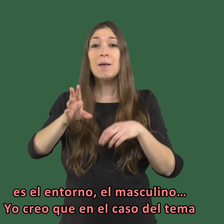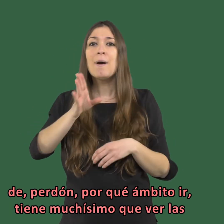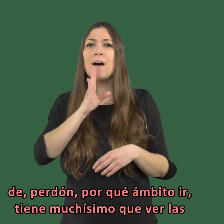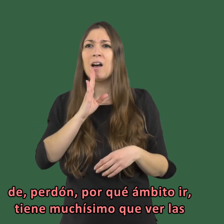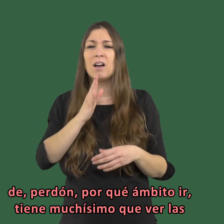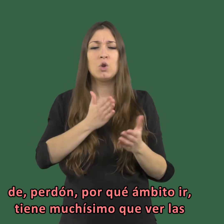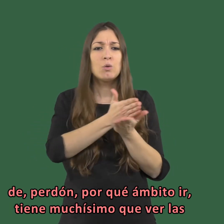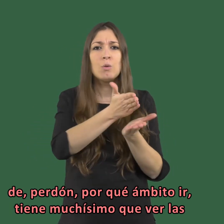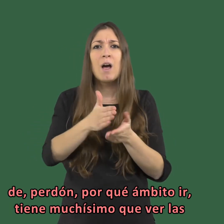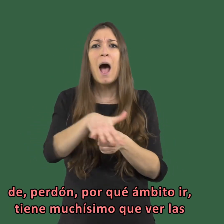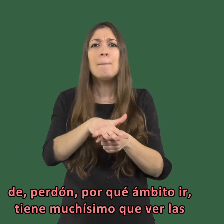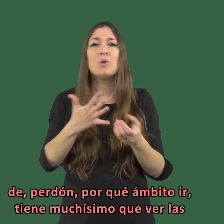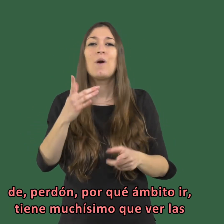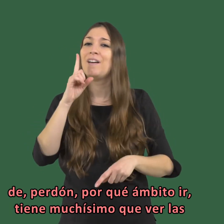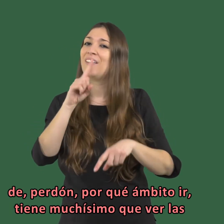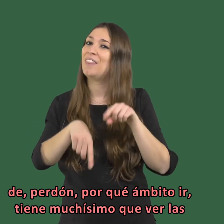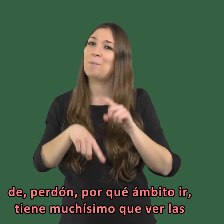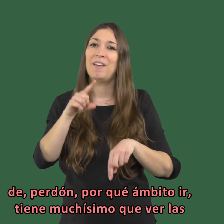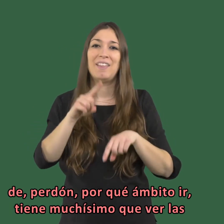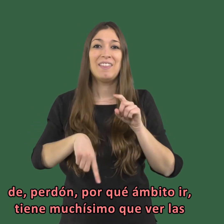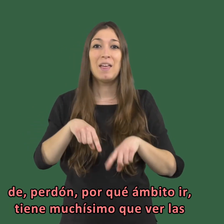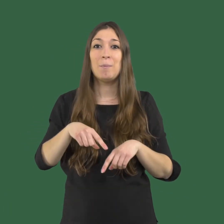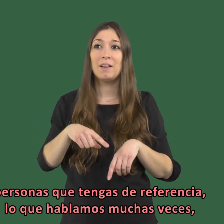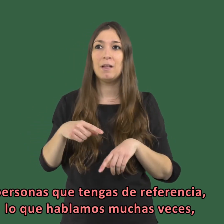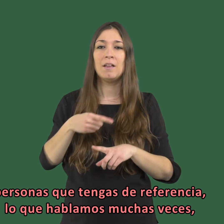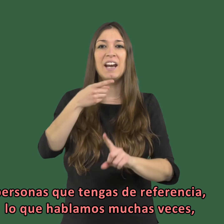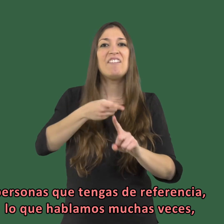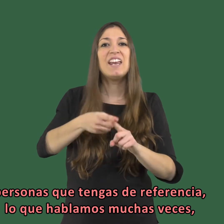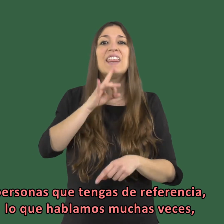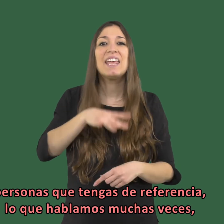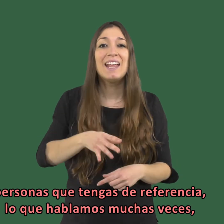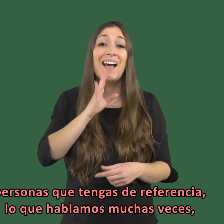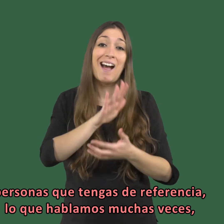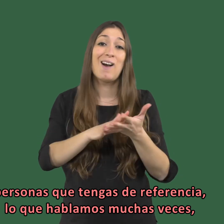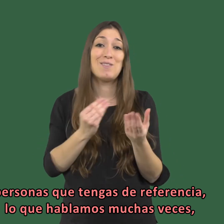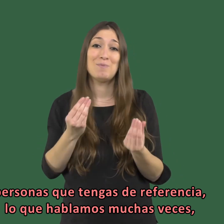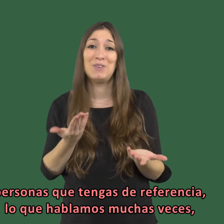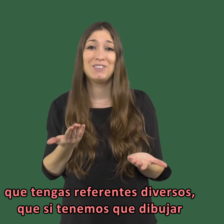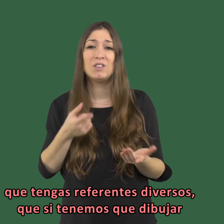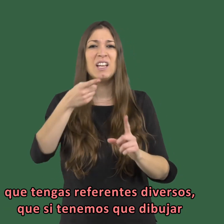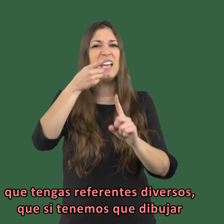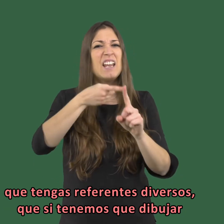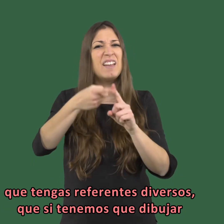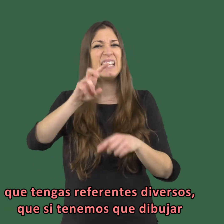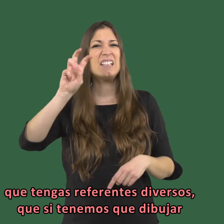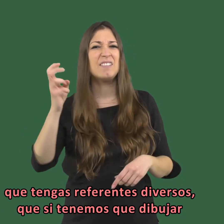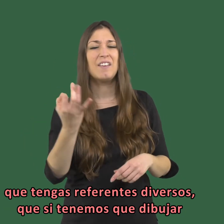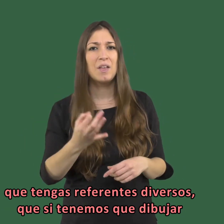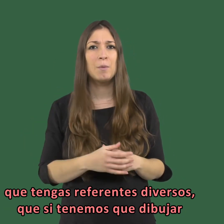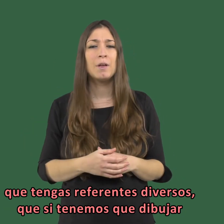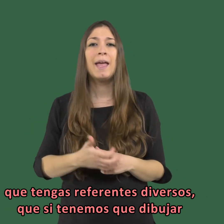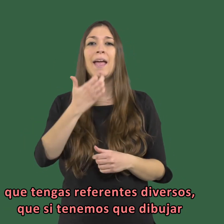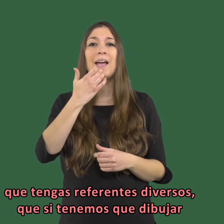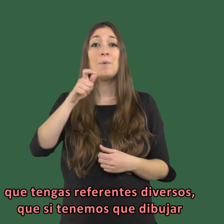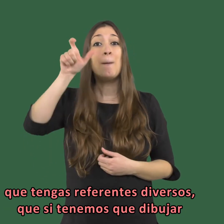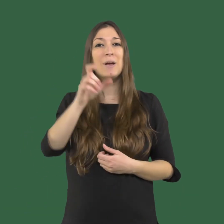de por qué ámbito ir, tiene muchísimo que ver las personas que tengas de referencia, lo que hablamos muchas veces, ¿no? Que tengas referentes diversos, ¿no? Que si